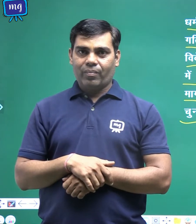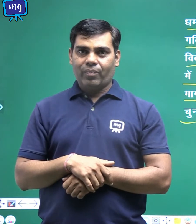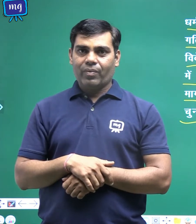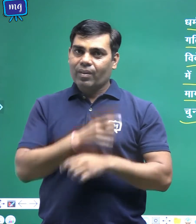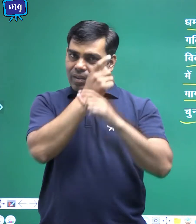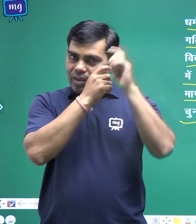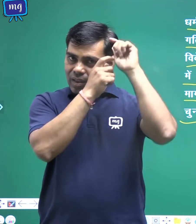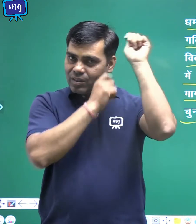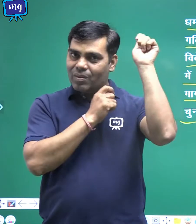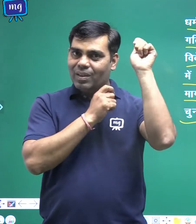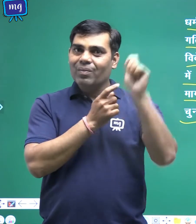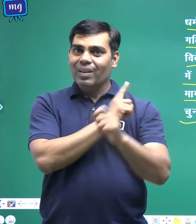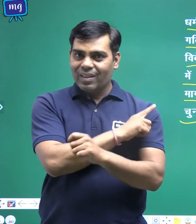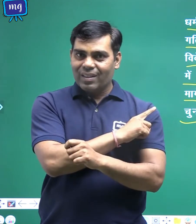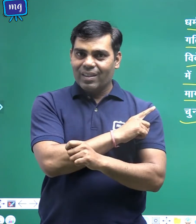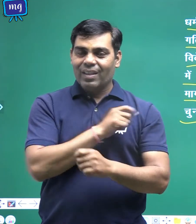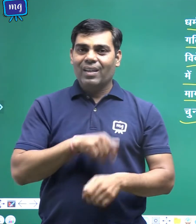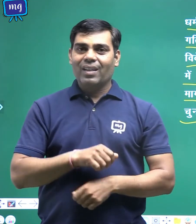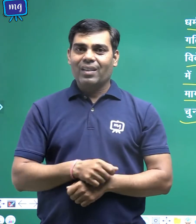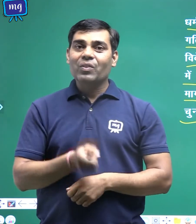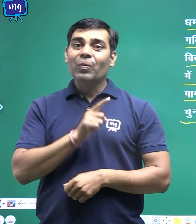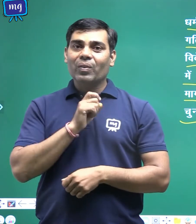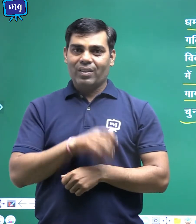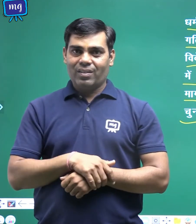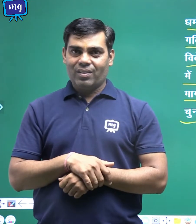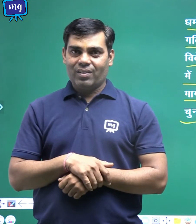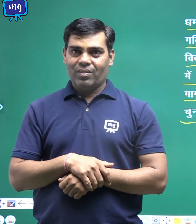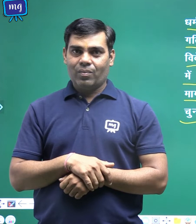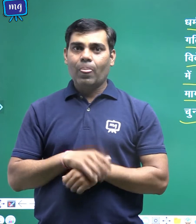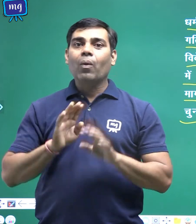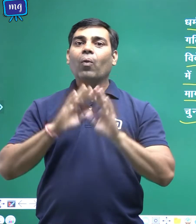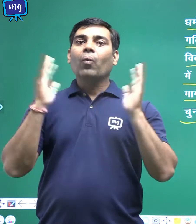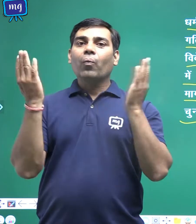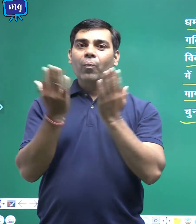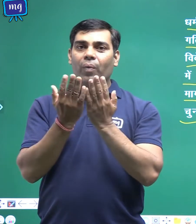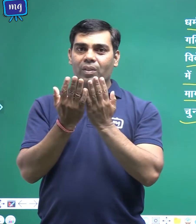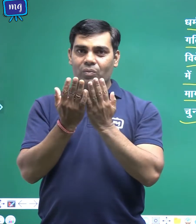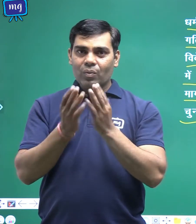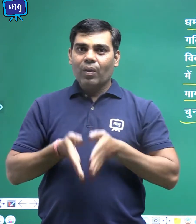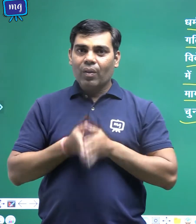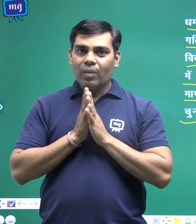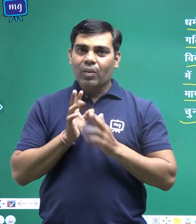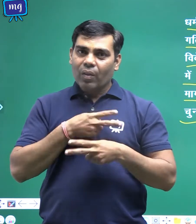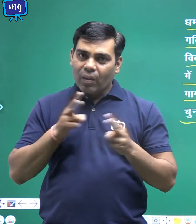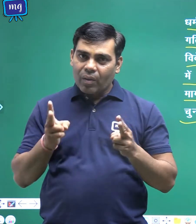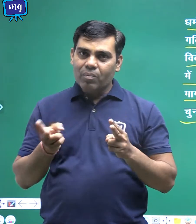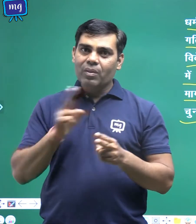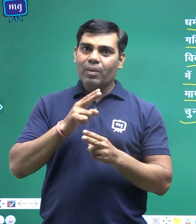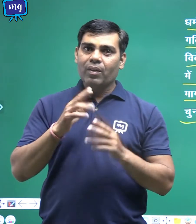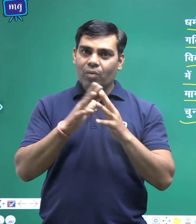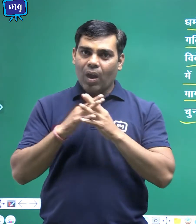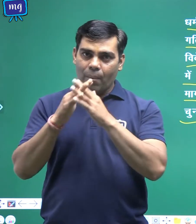स्वामी विवेकानंद है, जिन्होंने विश्व धर्म सम्मेलन जो अमेरिका